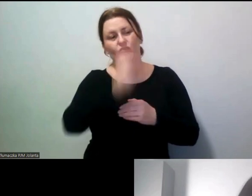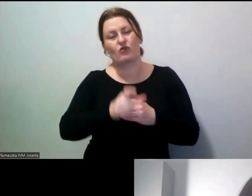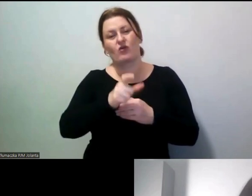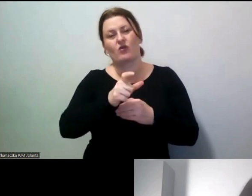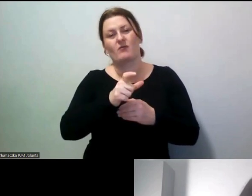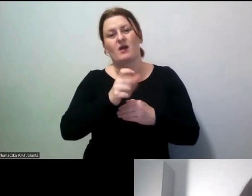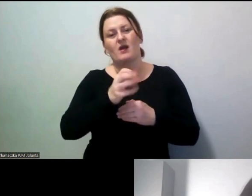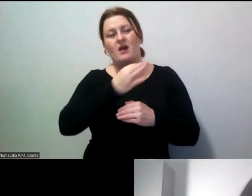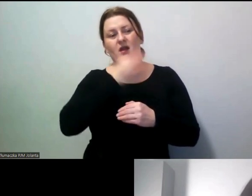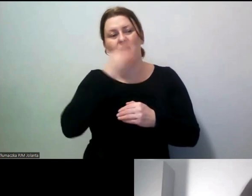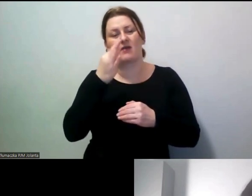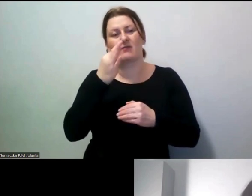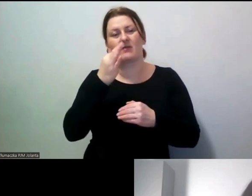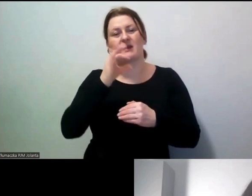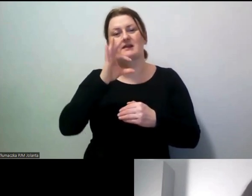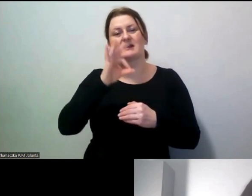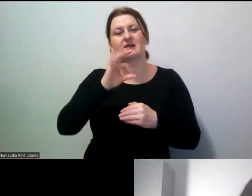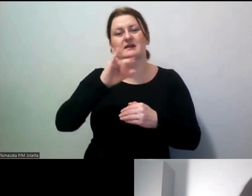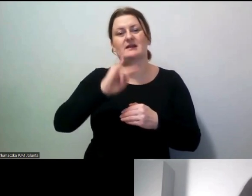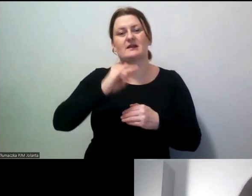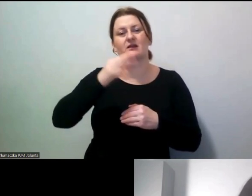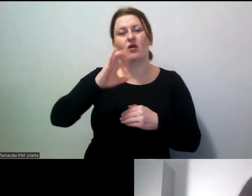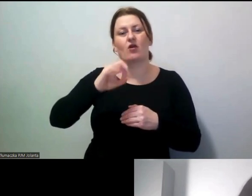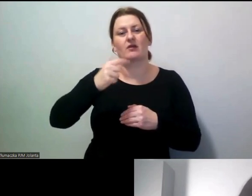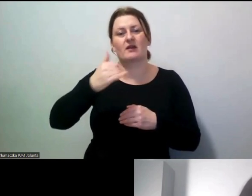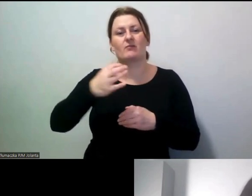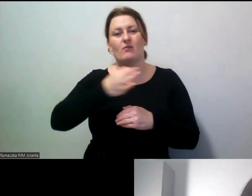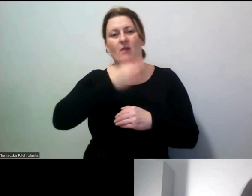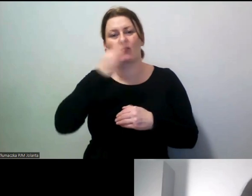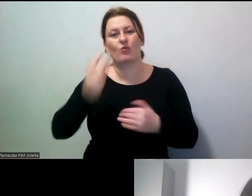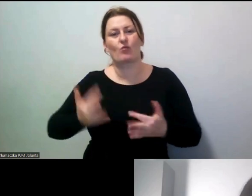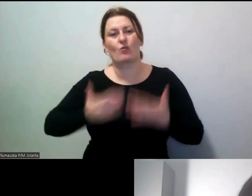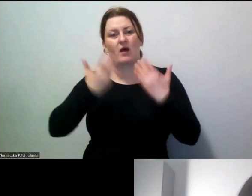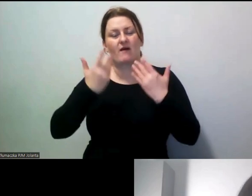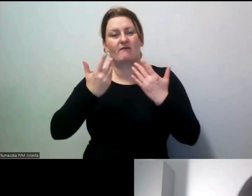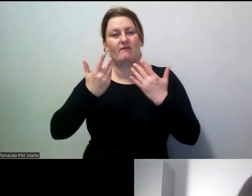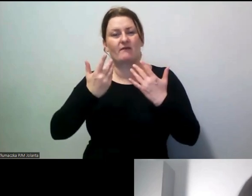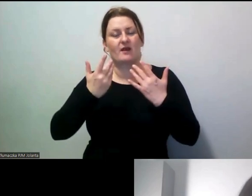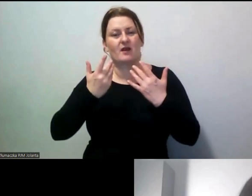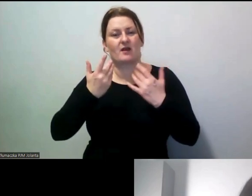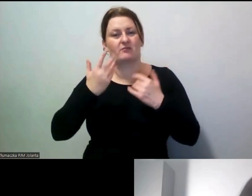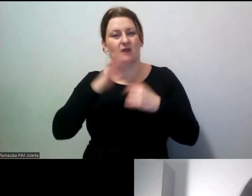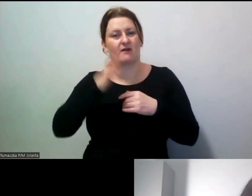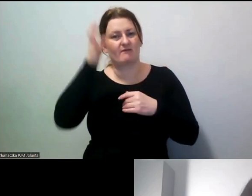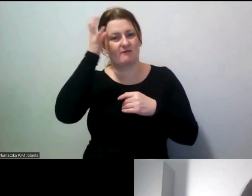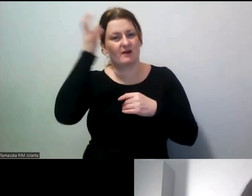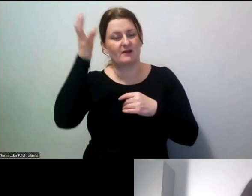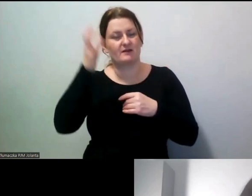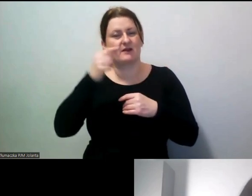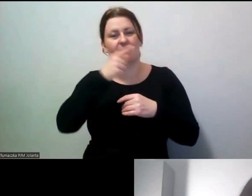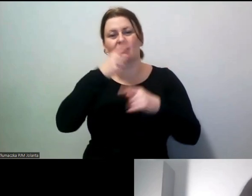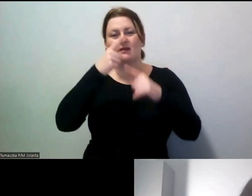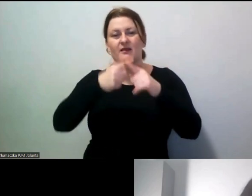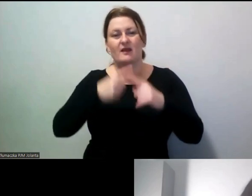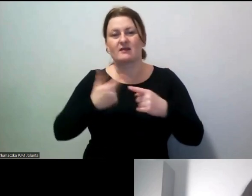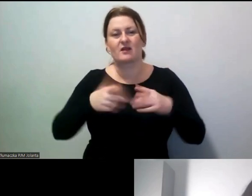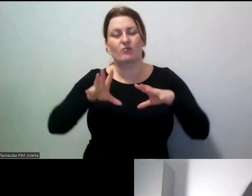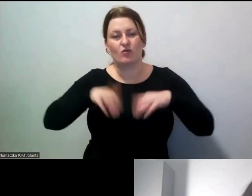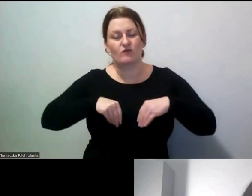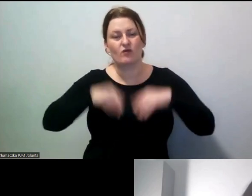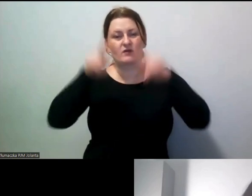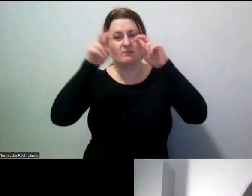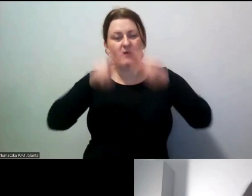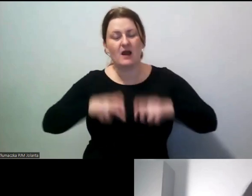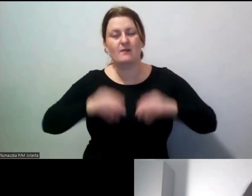funkcjonuje w zakresie synonimii, tak, w jakimś z tych dwóch języków. Więc no, nie badamy, ten test nie pozwoli zbadać